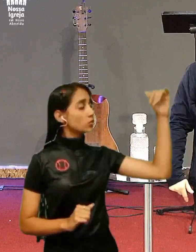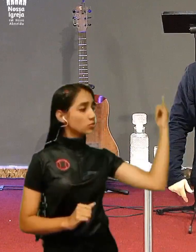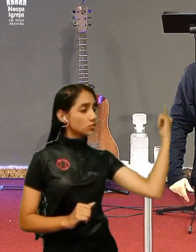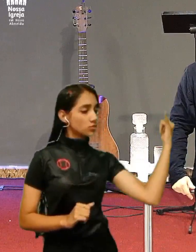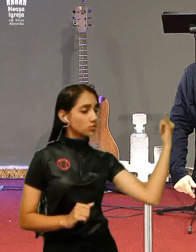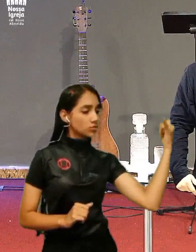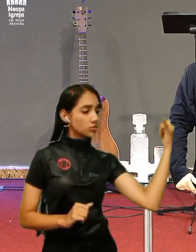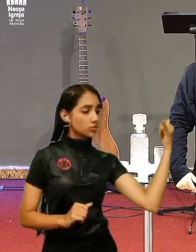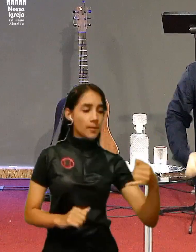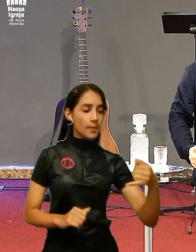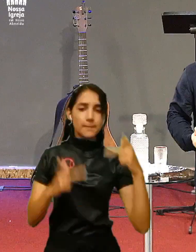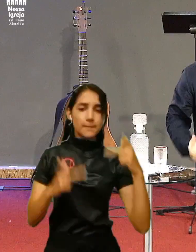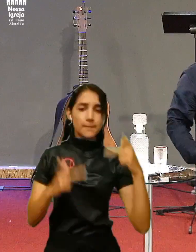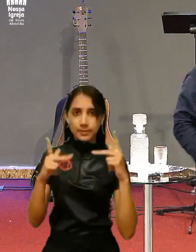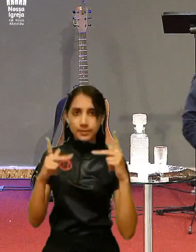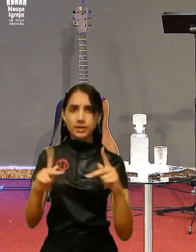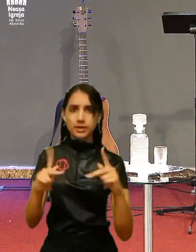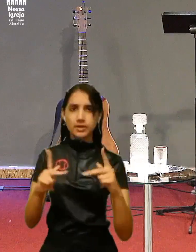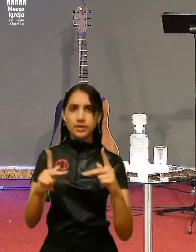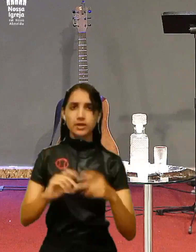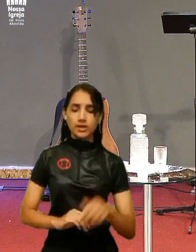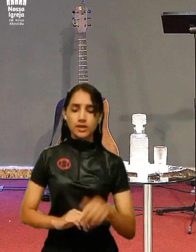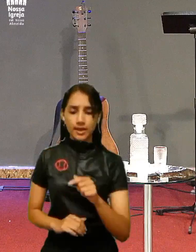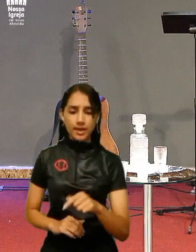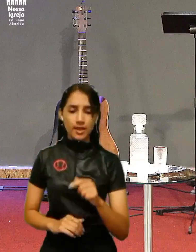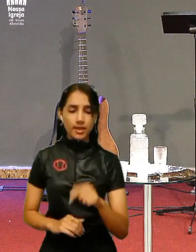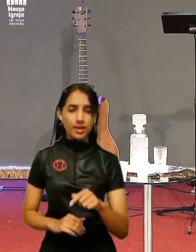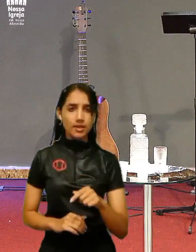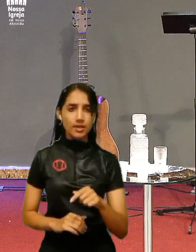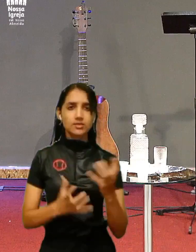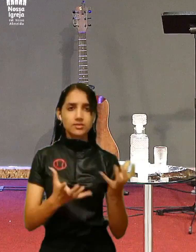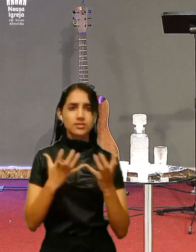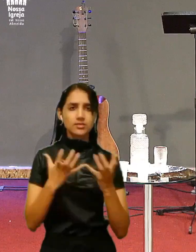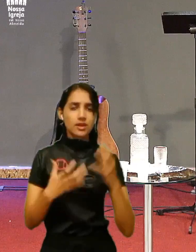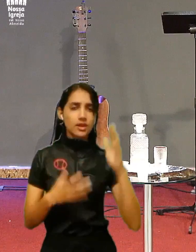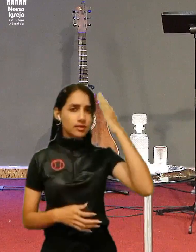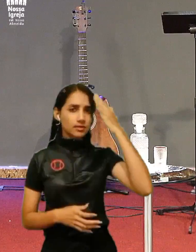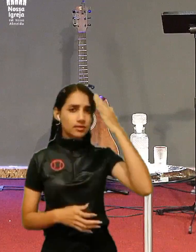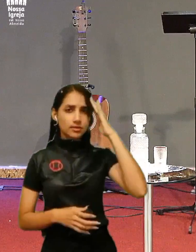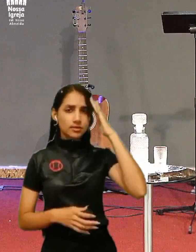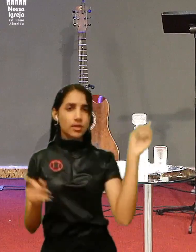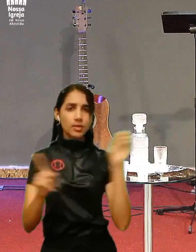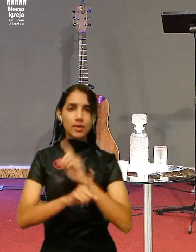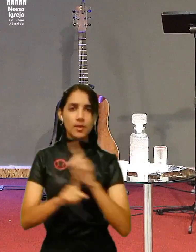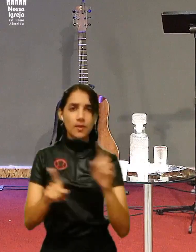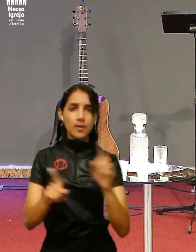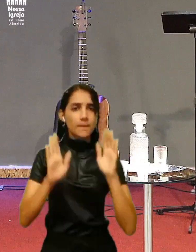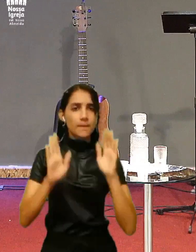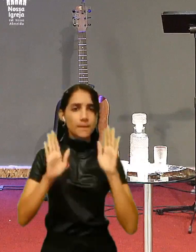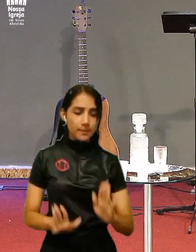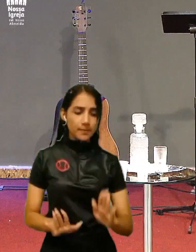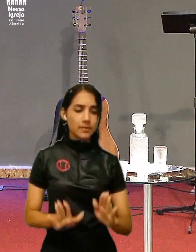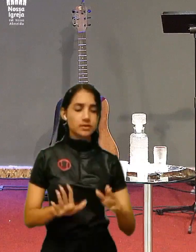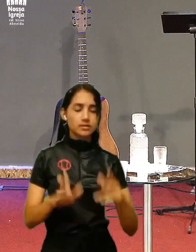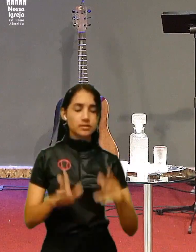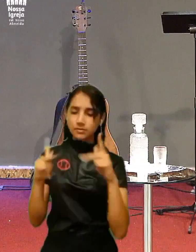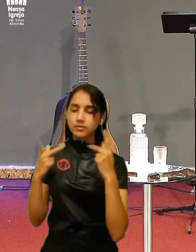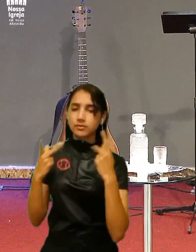ouvir. Imagina você, o cara passar uma vida inteira, a mulher dele chegou a morrer nesse processo,